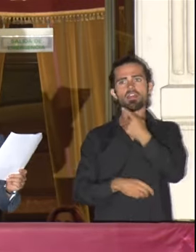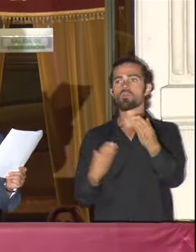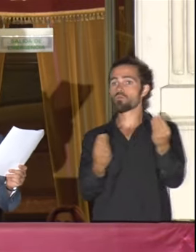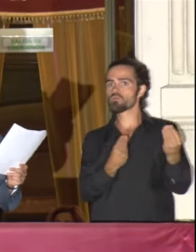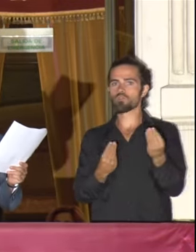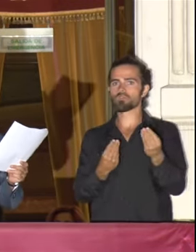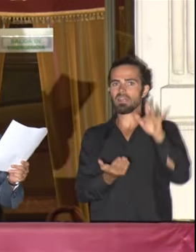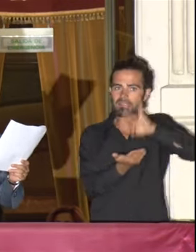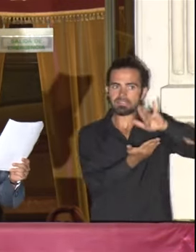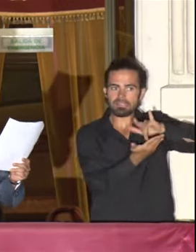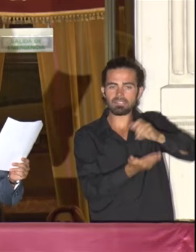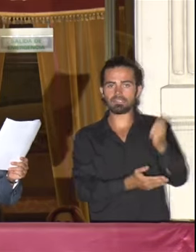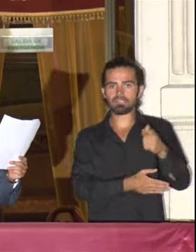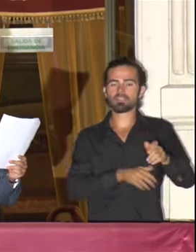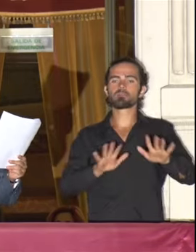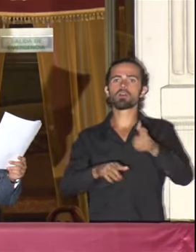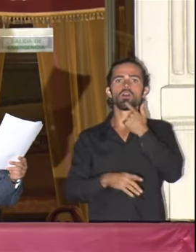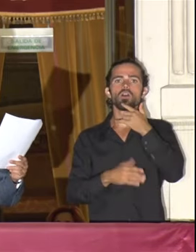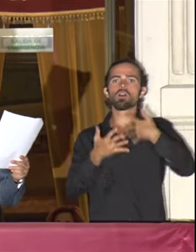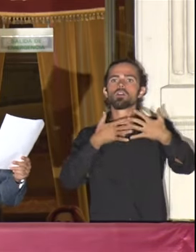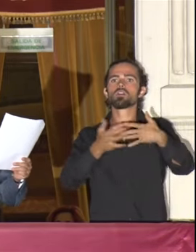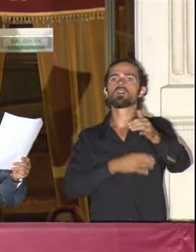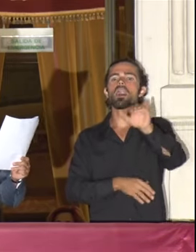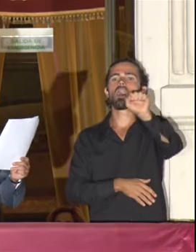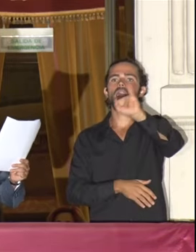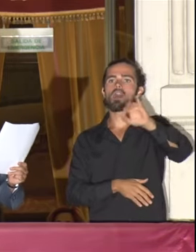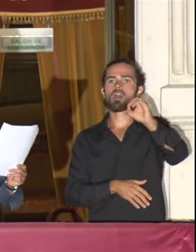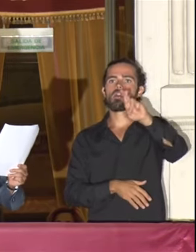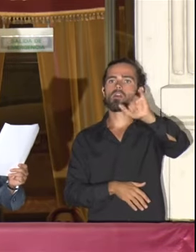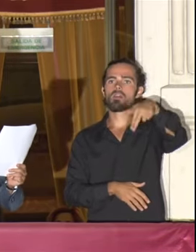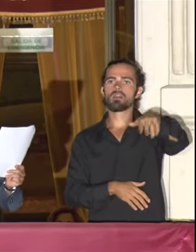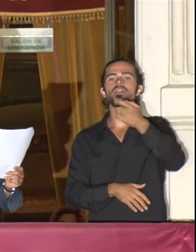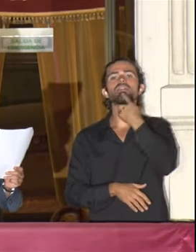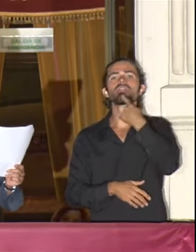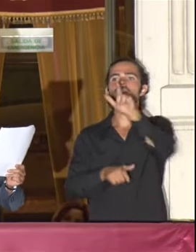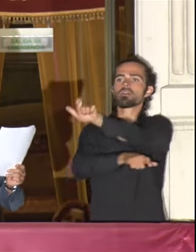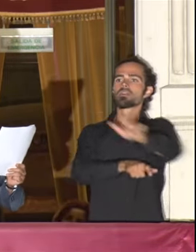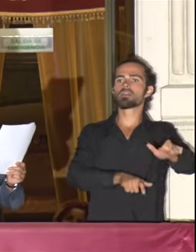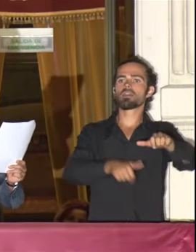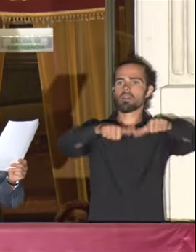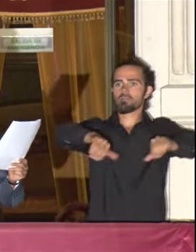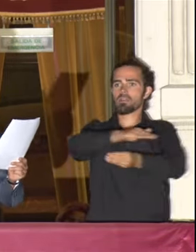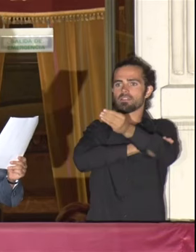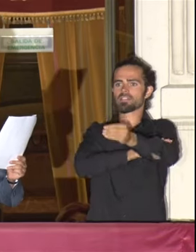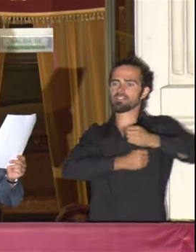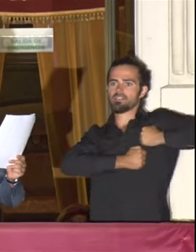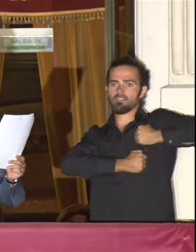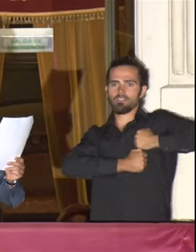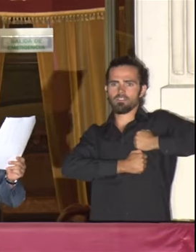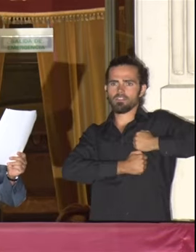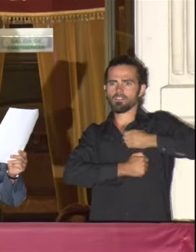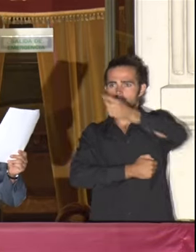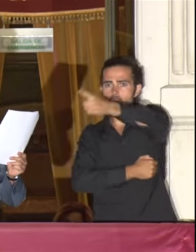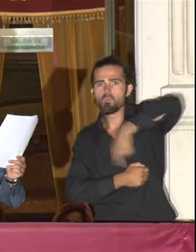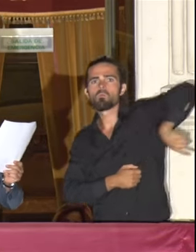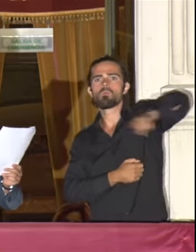nos la creamos. Es del gran José Martínez Ruiz Azorín y dice: albaceteses queridos,